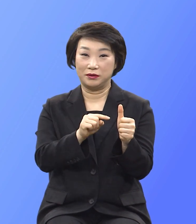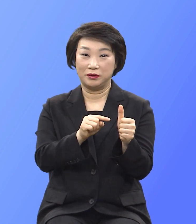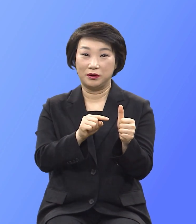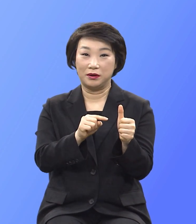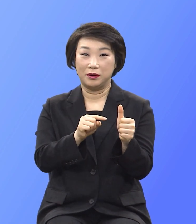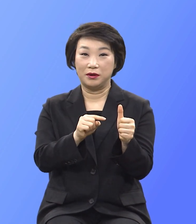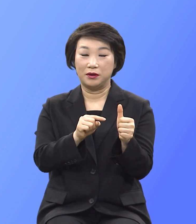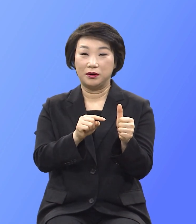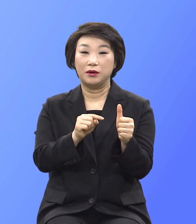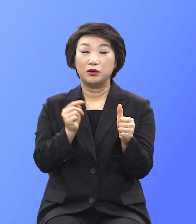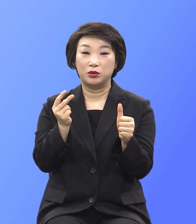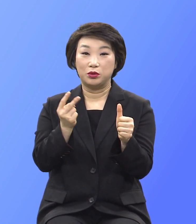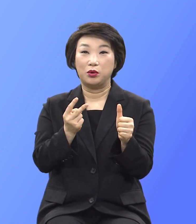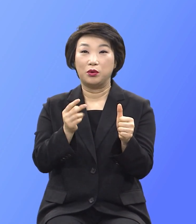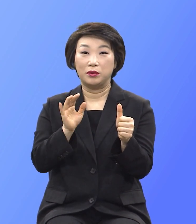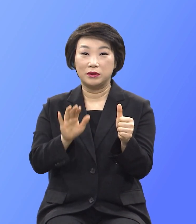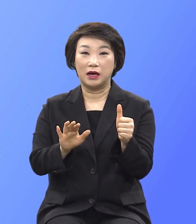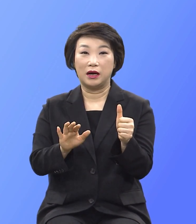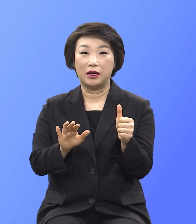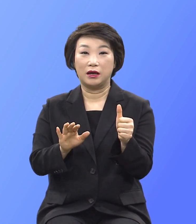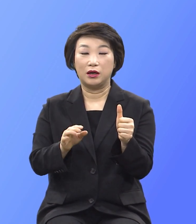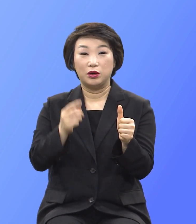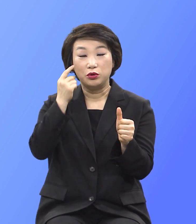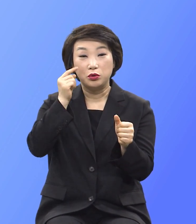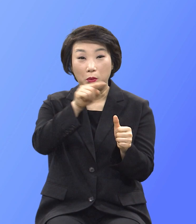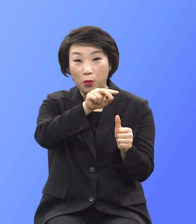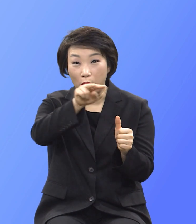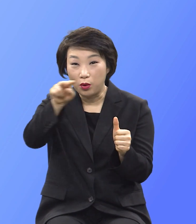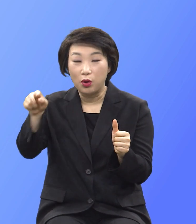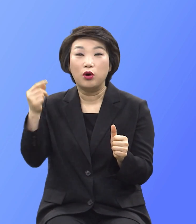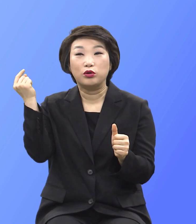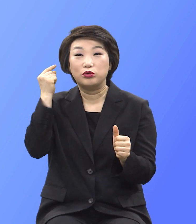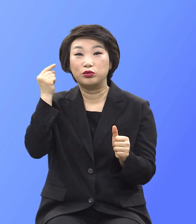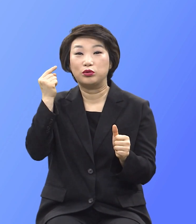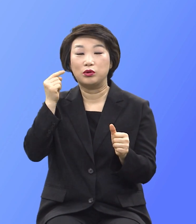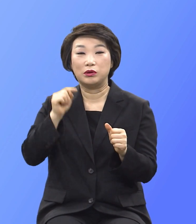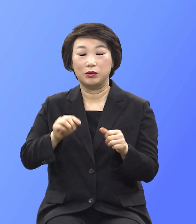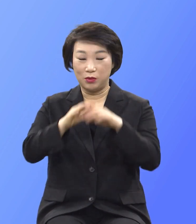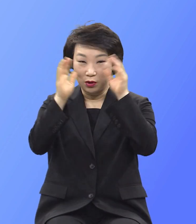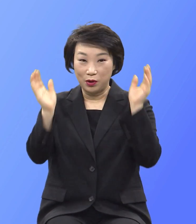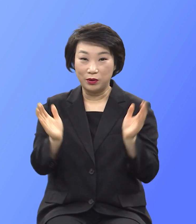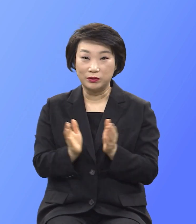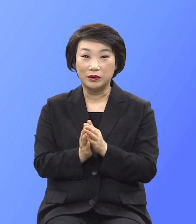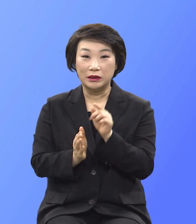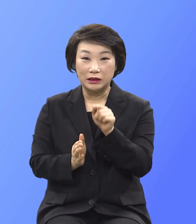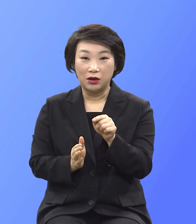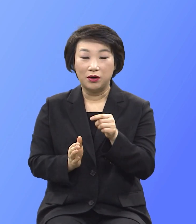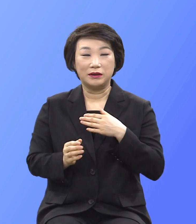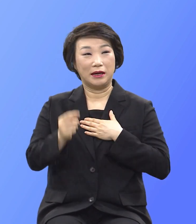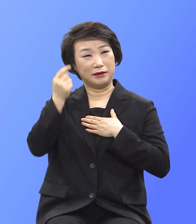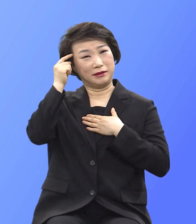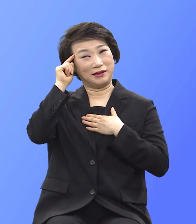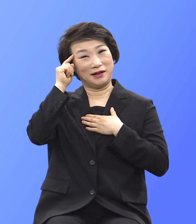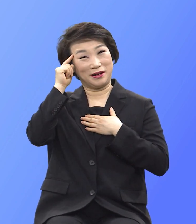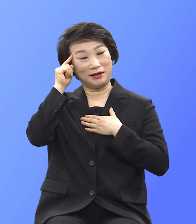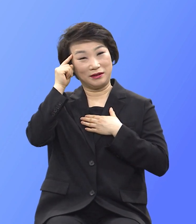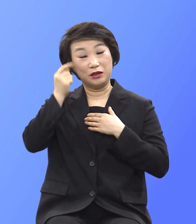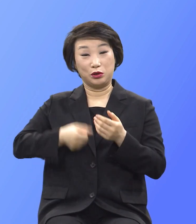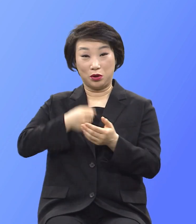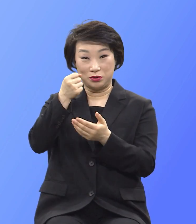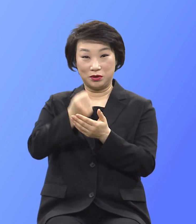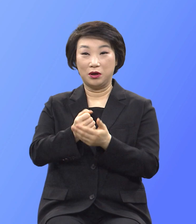수 있고 그리고 눈으로 보고 귀로 들은 것들을 생각할